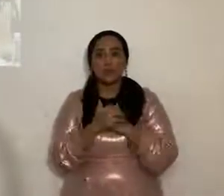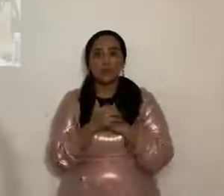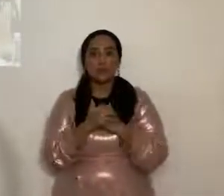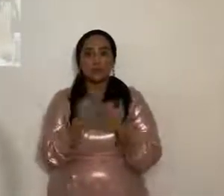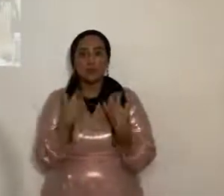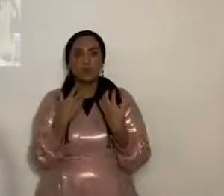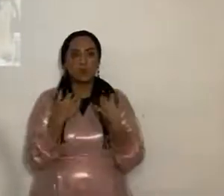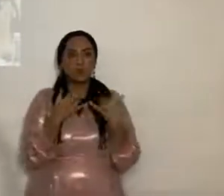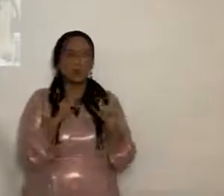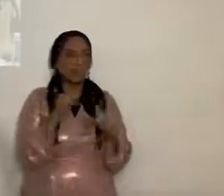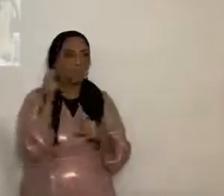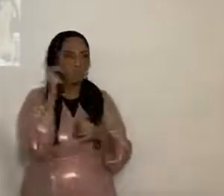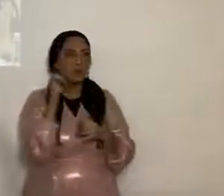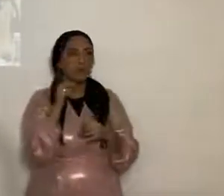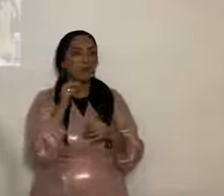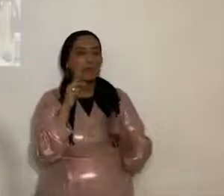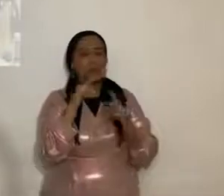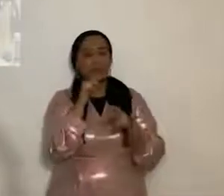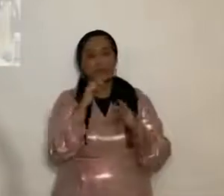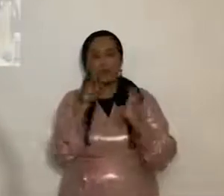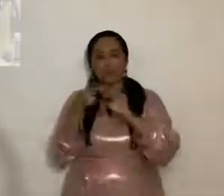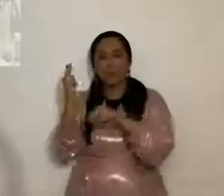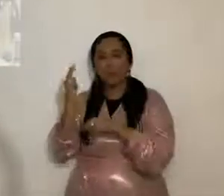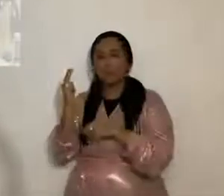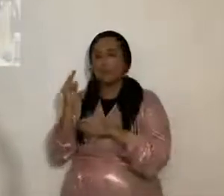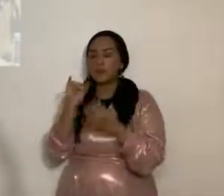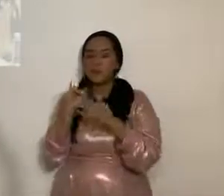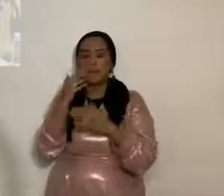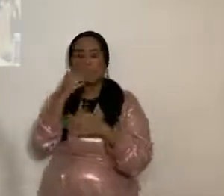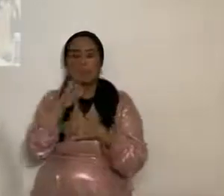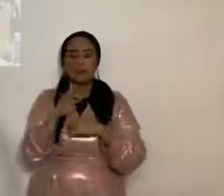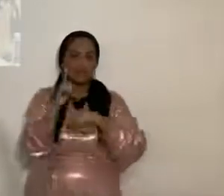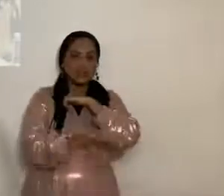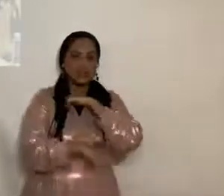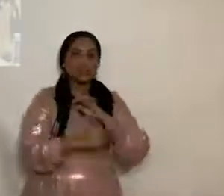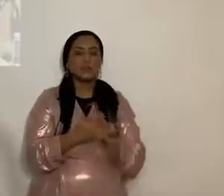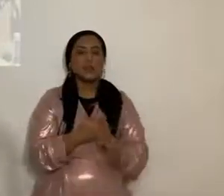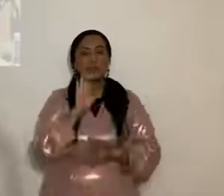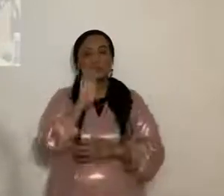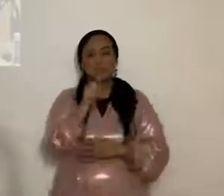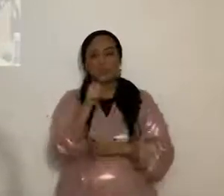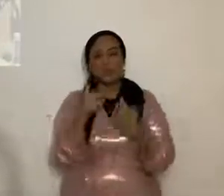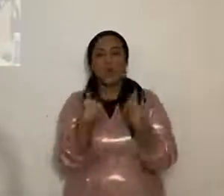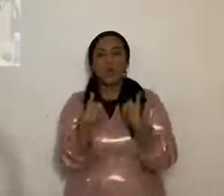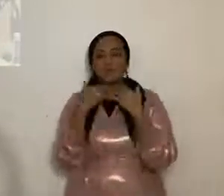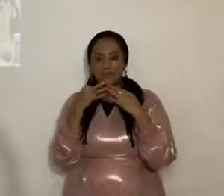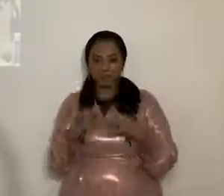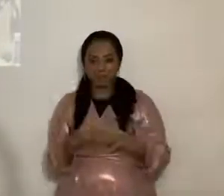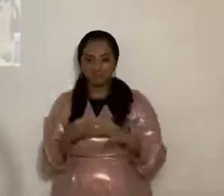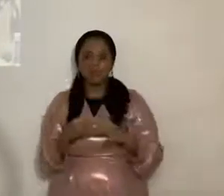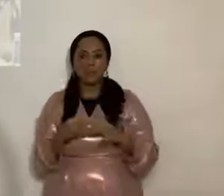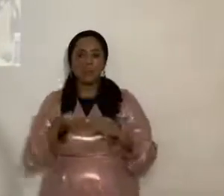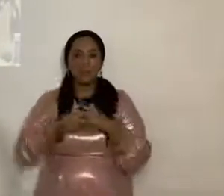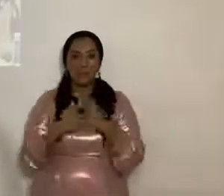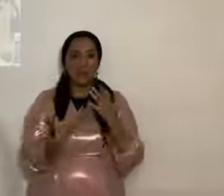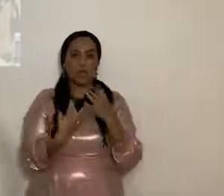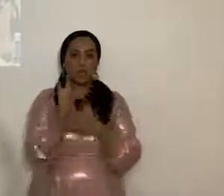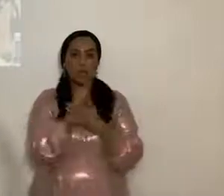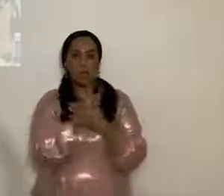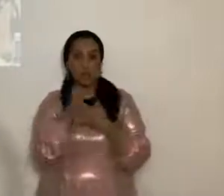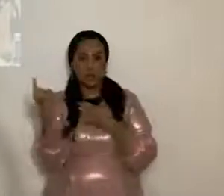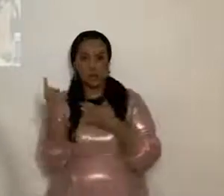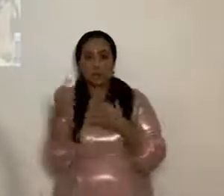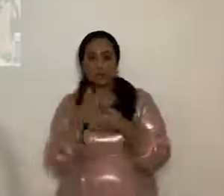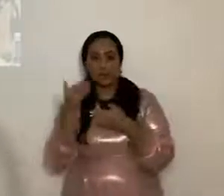querer seguir escuchando apóstatas? La consecuencia es mala. La decisión la tienes tú. Vamos a iniciar una semana